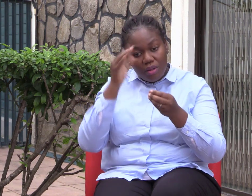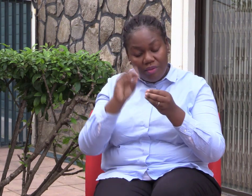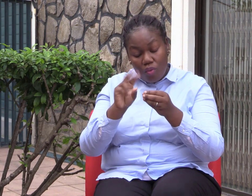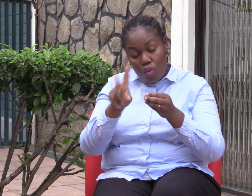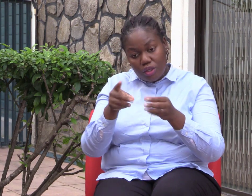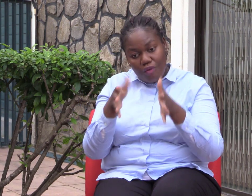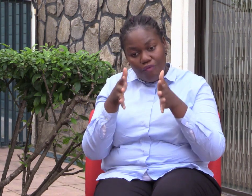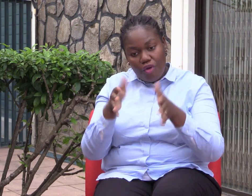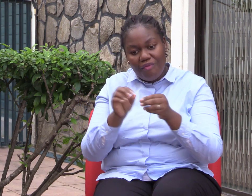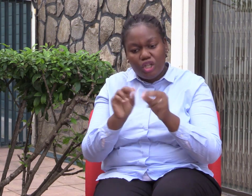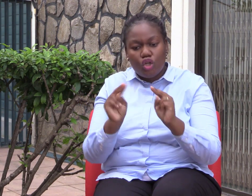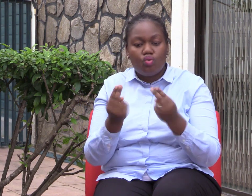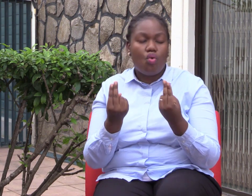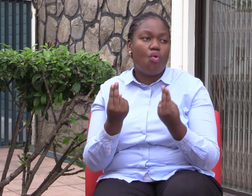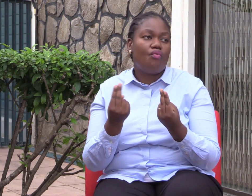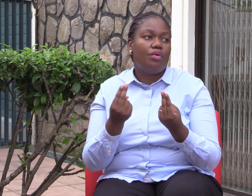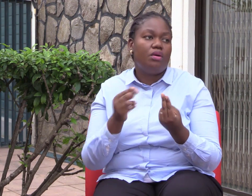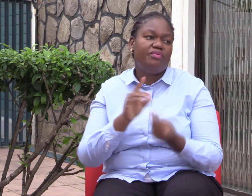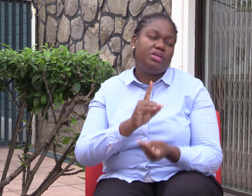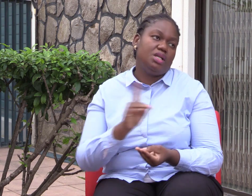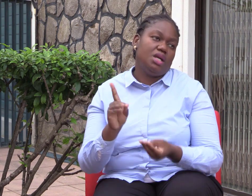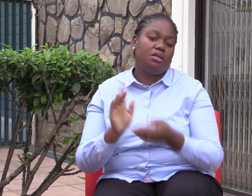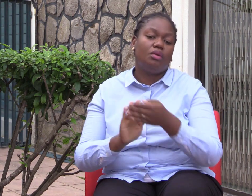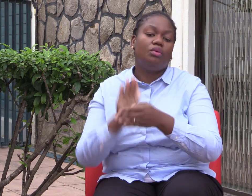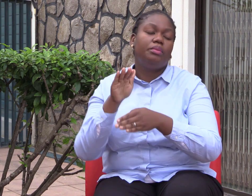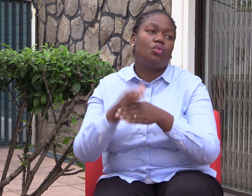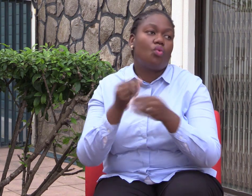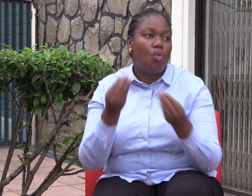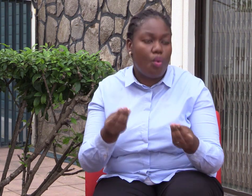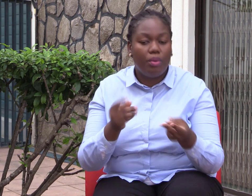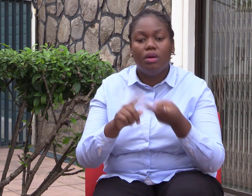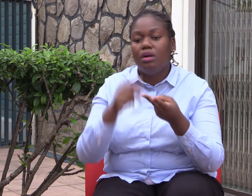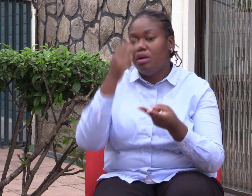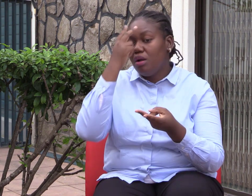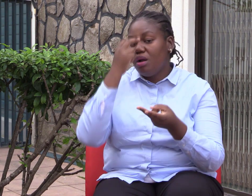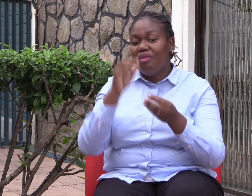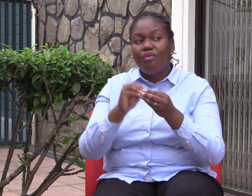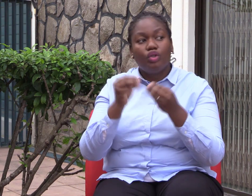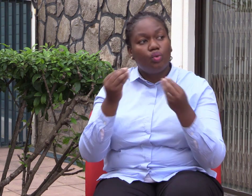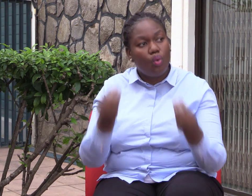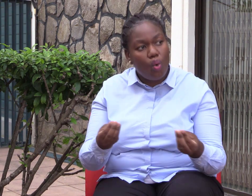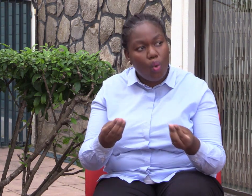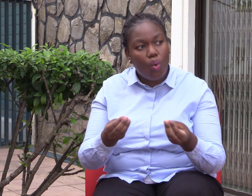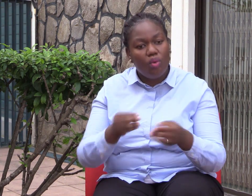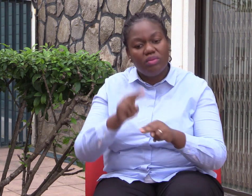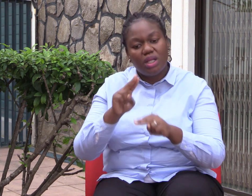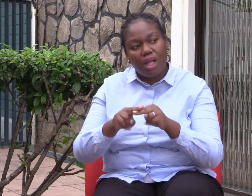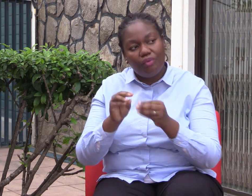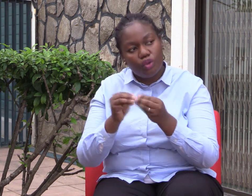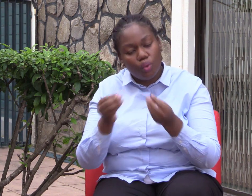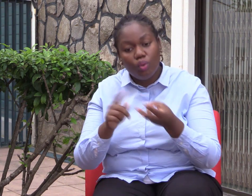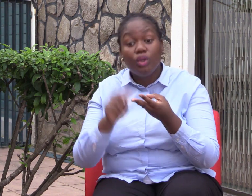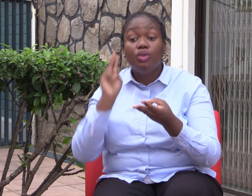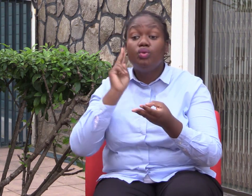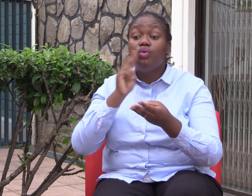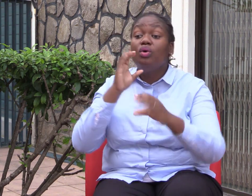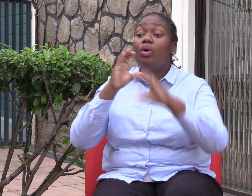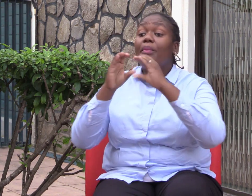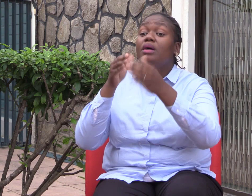vezes. Então, é algo que devíamos pensar. Como ter acesso ao transporte? Se a pessoa